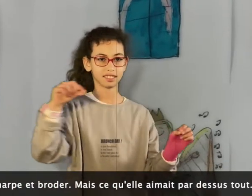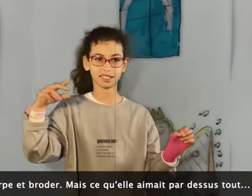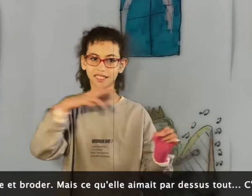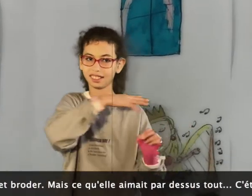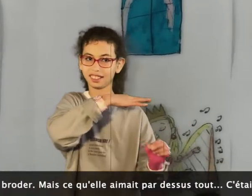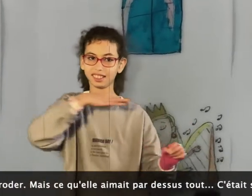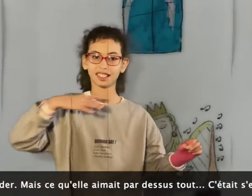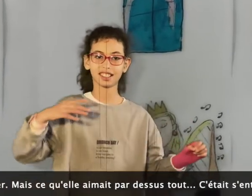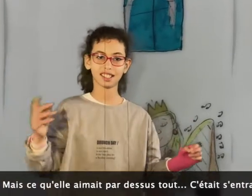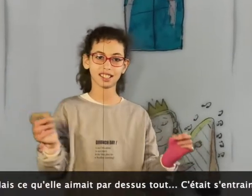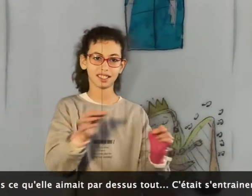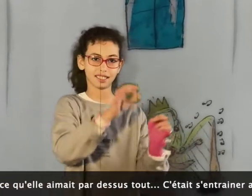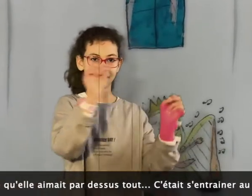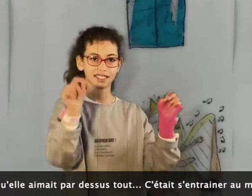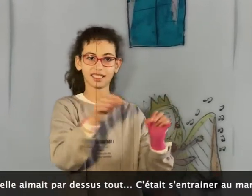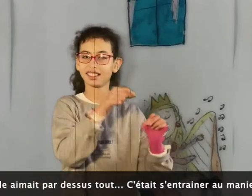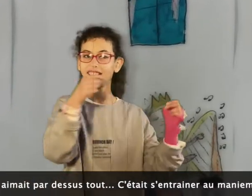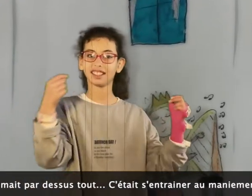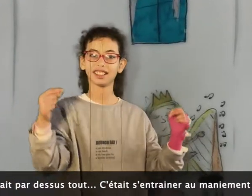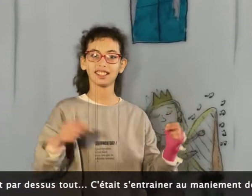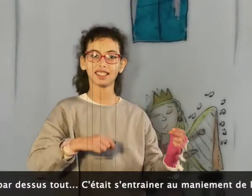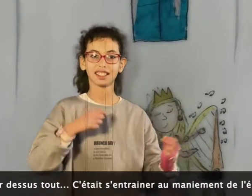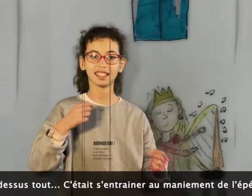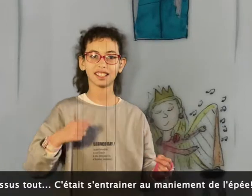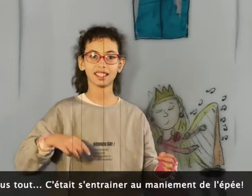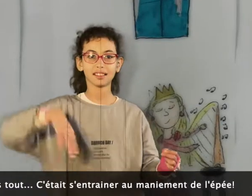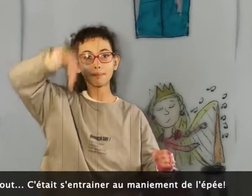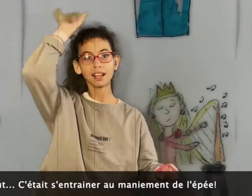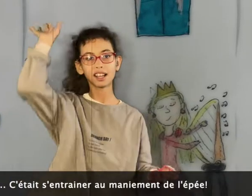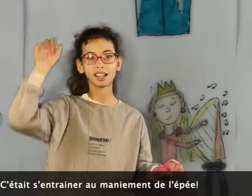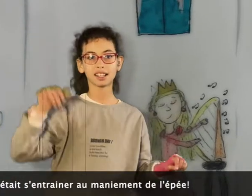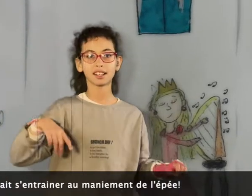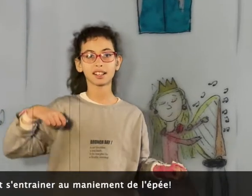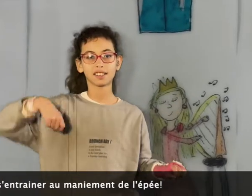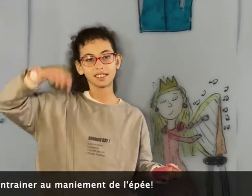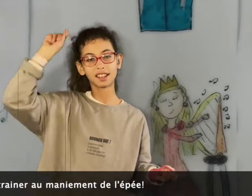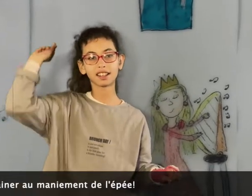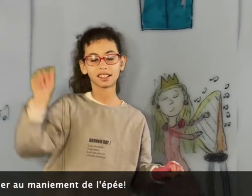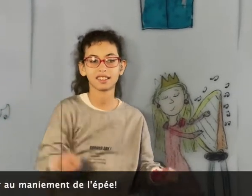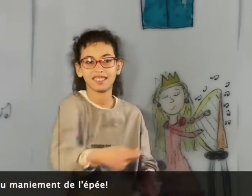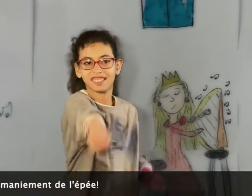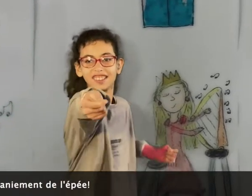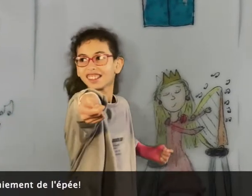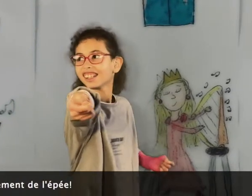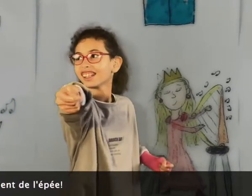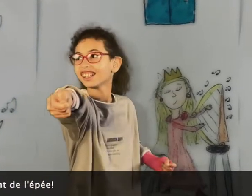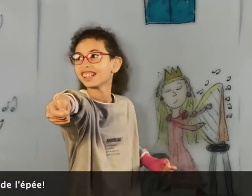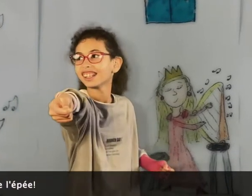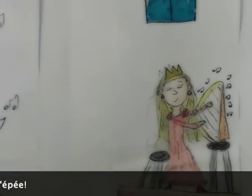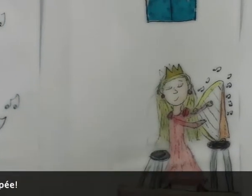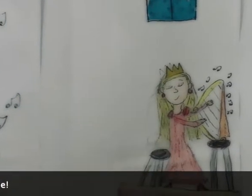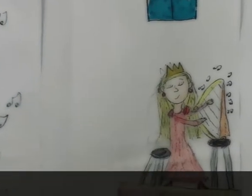broder. Mais ce qu'elle aimait par-dessus tout, c'était s'entraîner au maniement de l'épée.